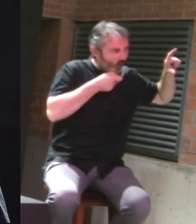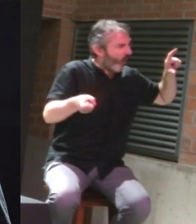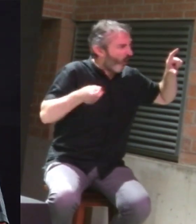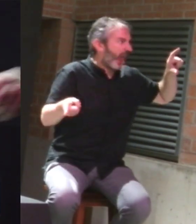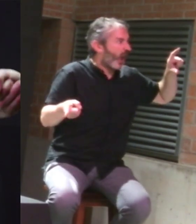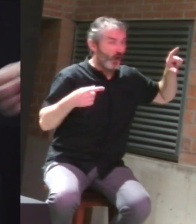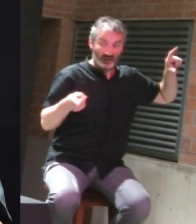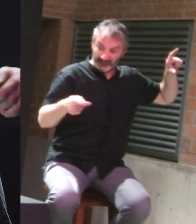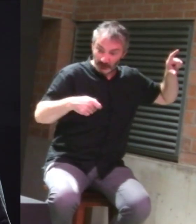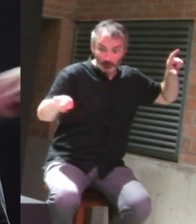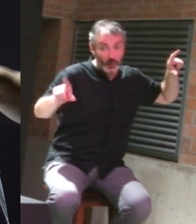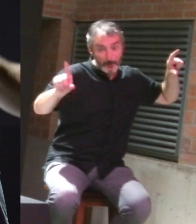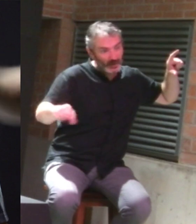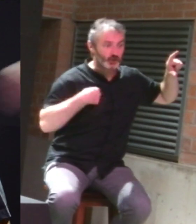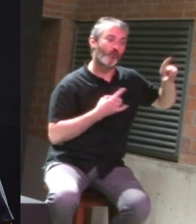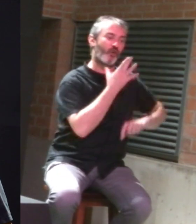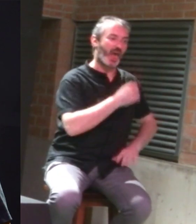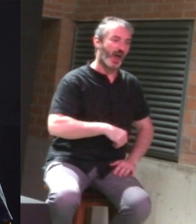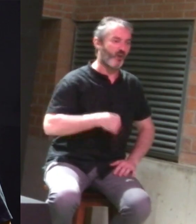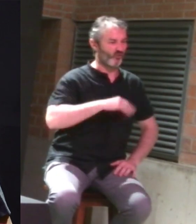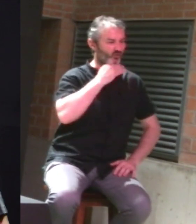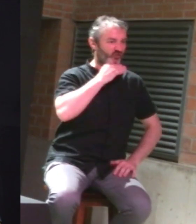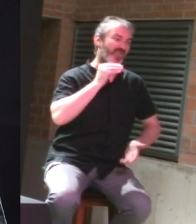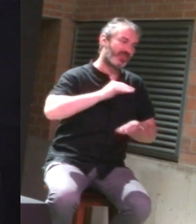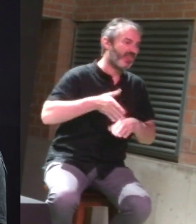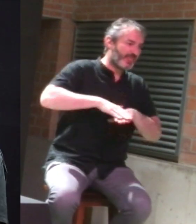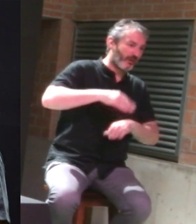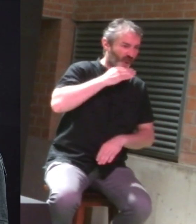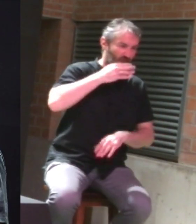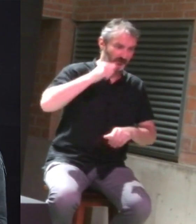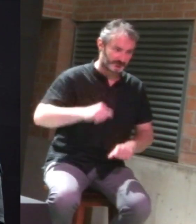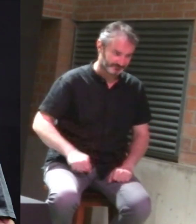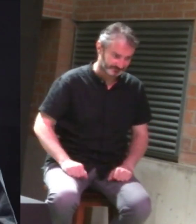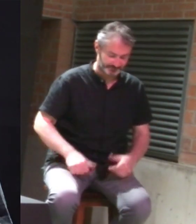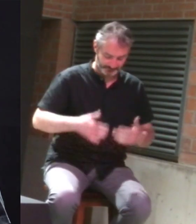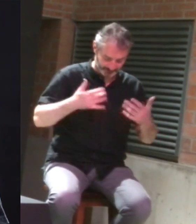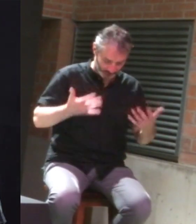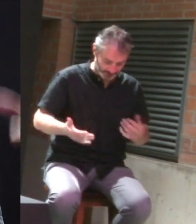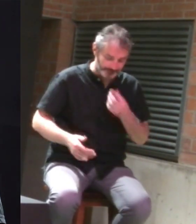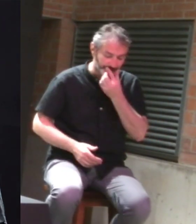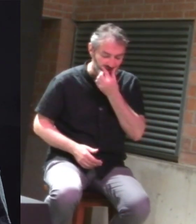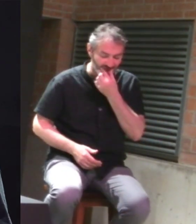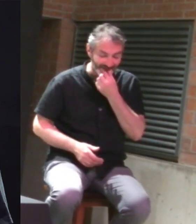la justificaban con argumentos de todo tipo y además como muy buenistas,